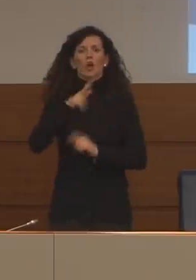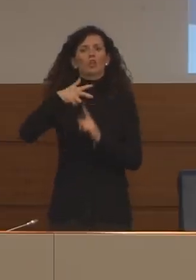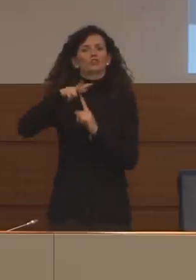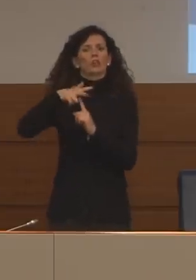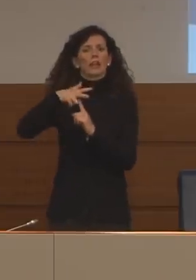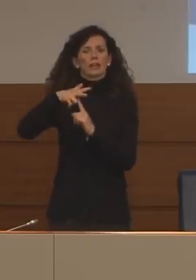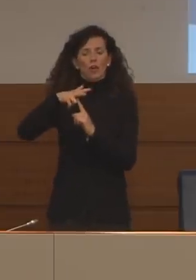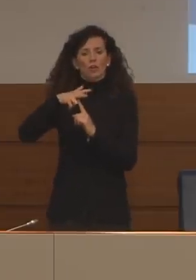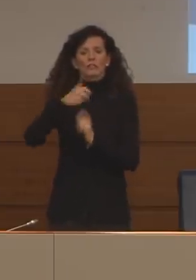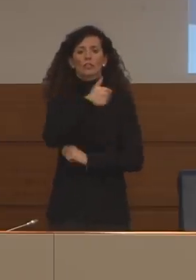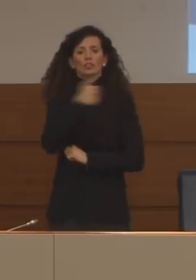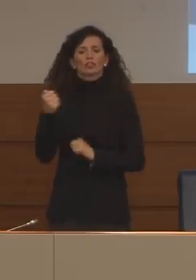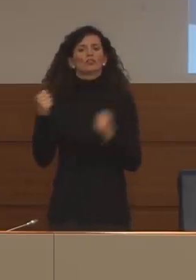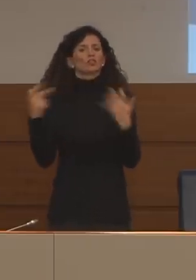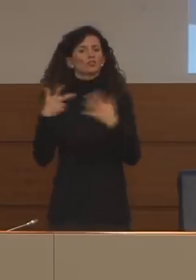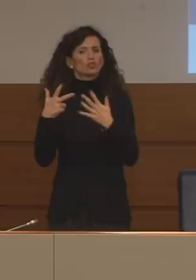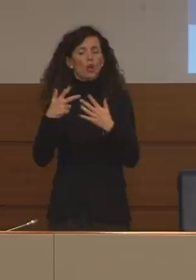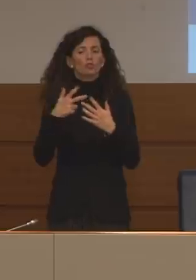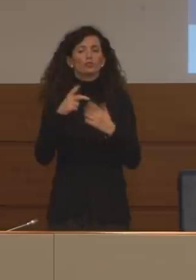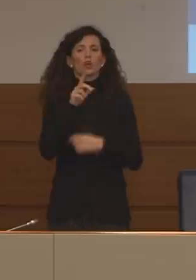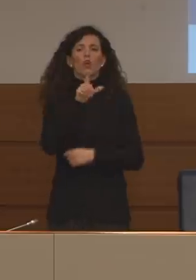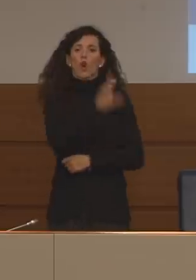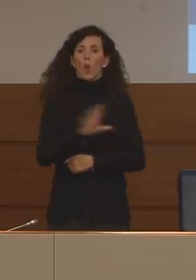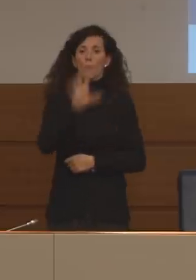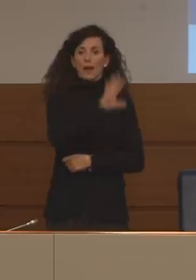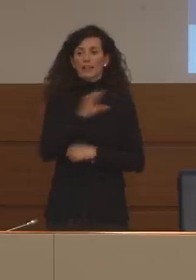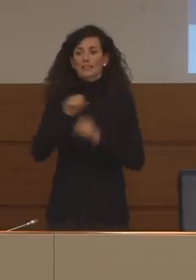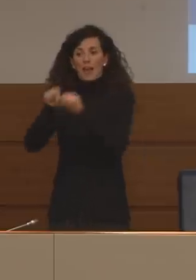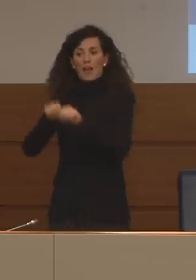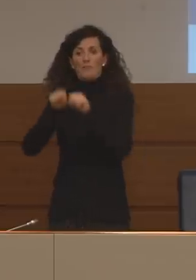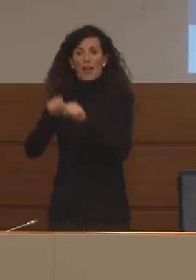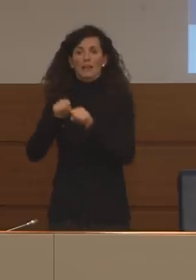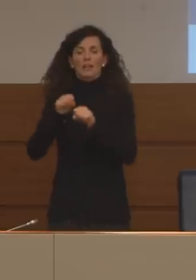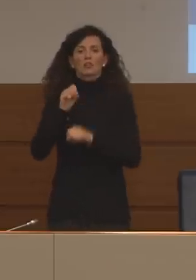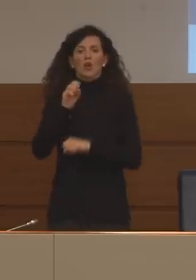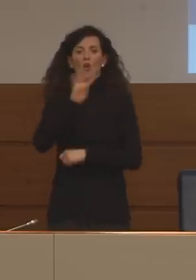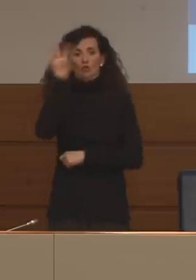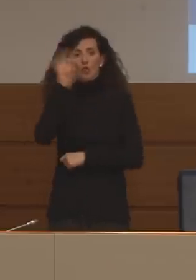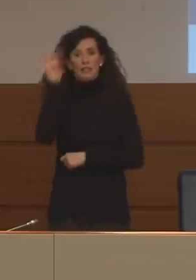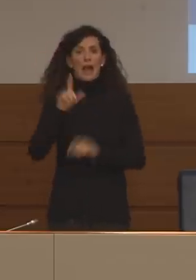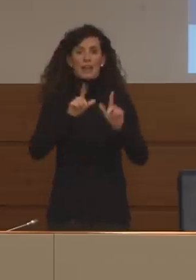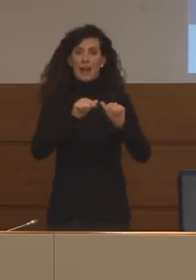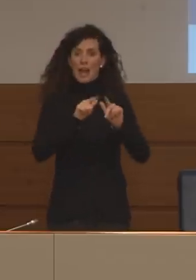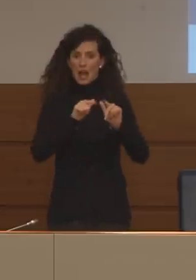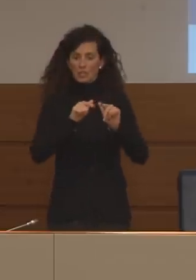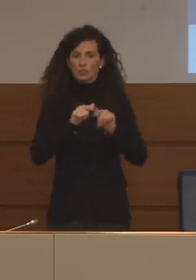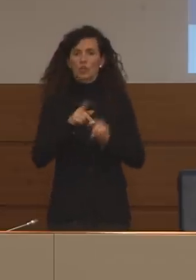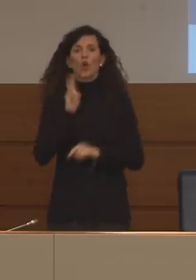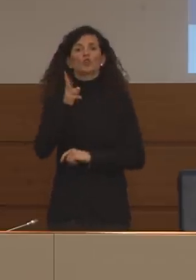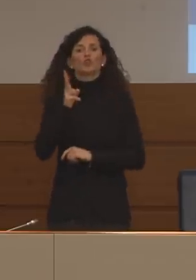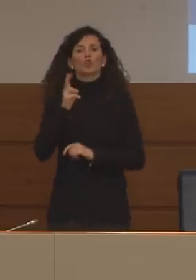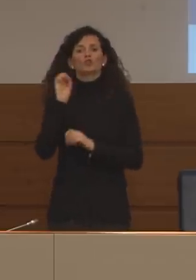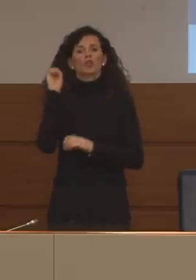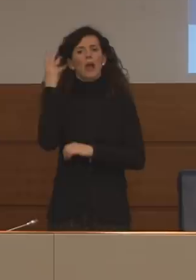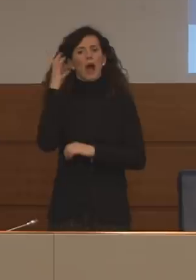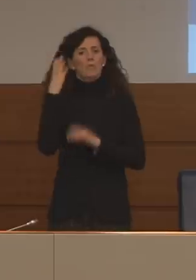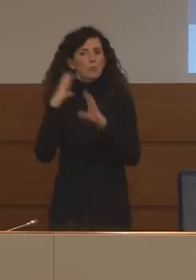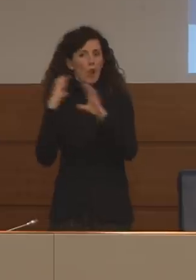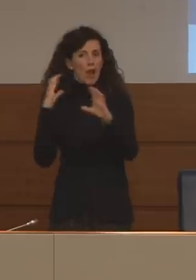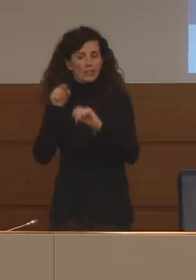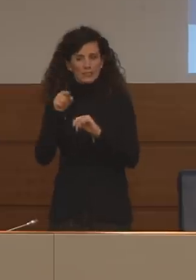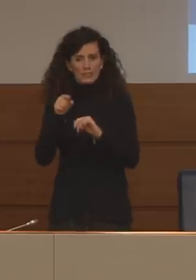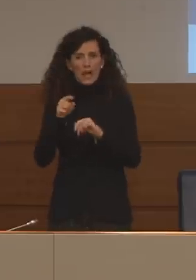delle regioni lombardia veneto toscana e lazio 12 ambulanze medicalizzate delle